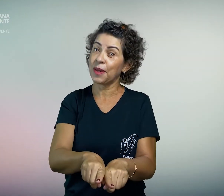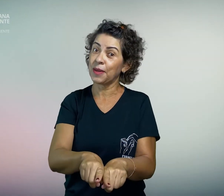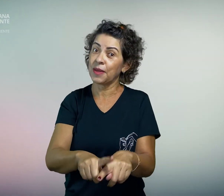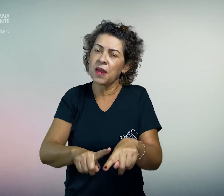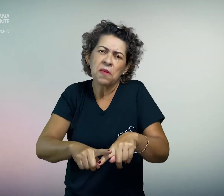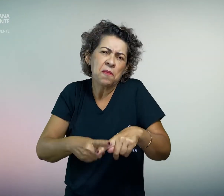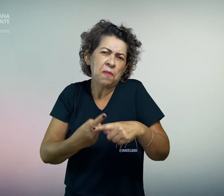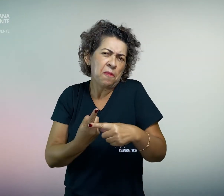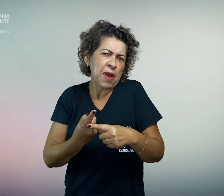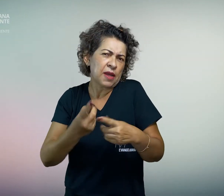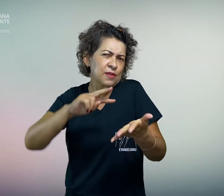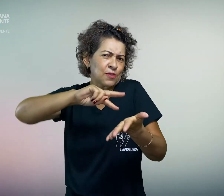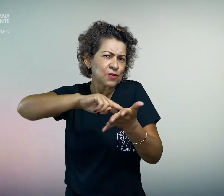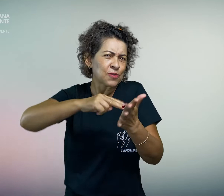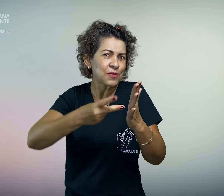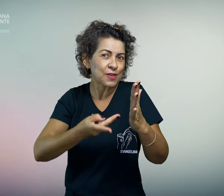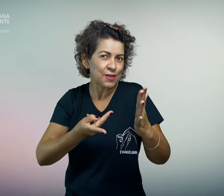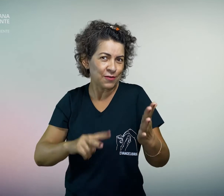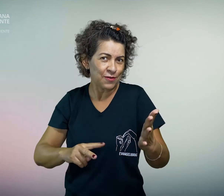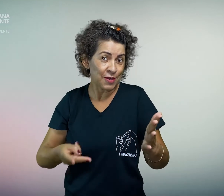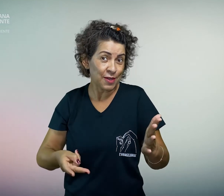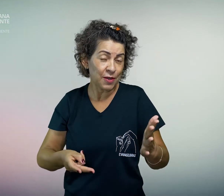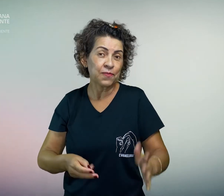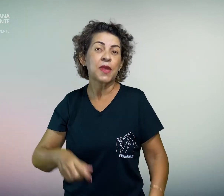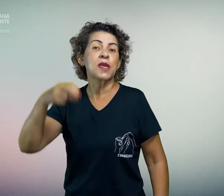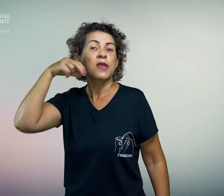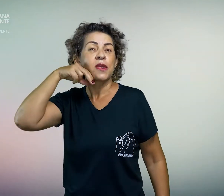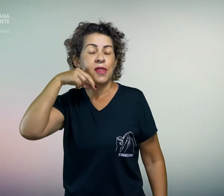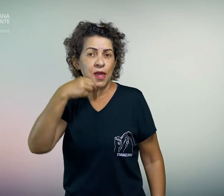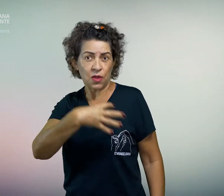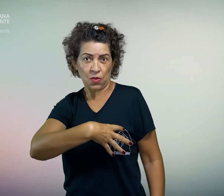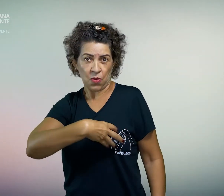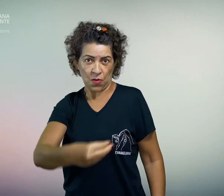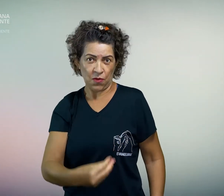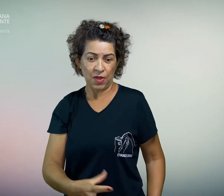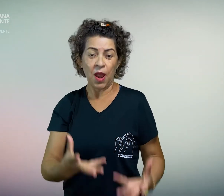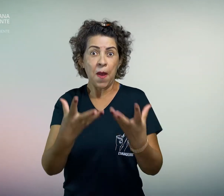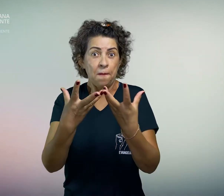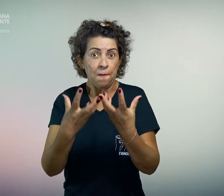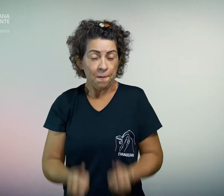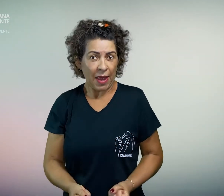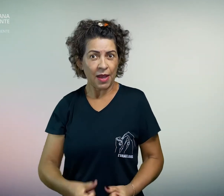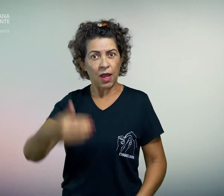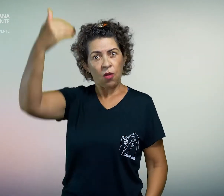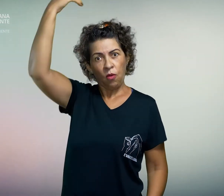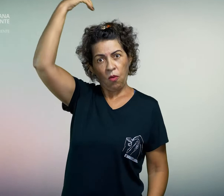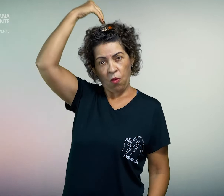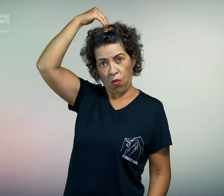netos. Isso não significa que eles herdam nossa culpa e